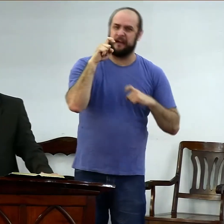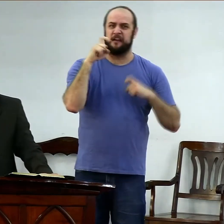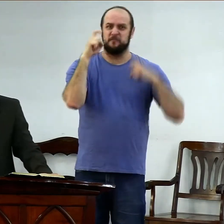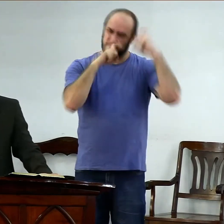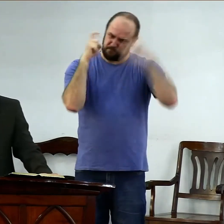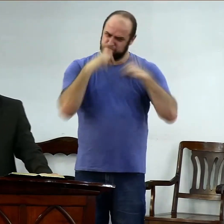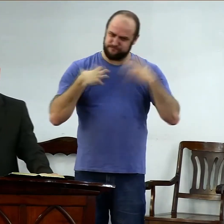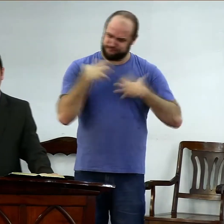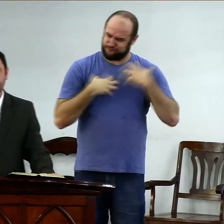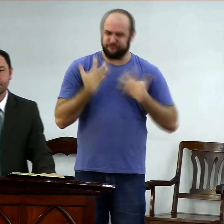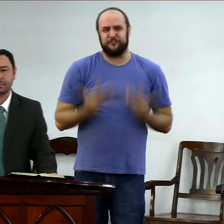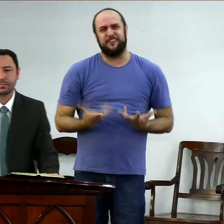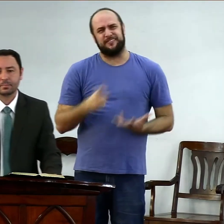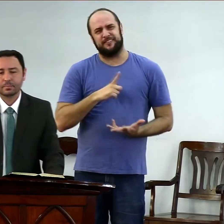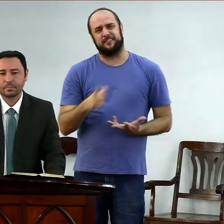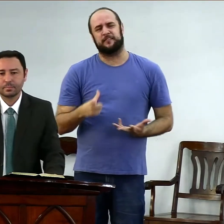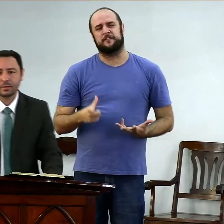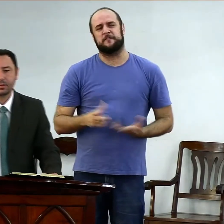ações.